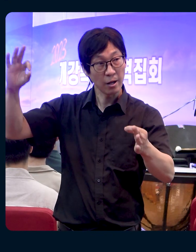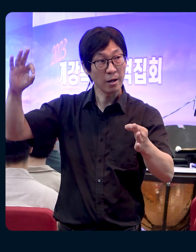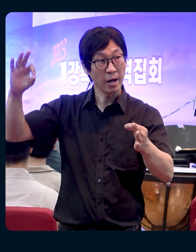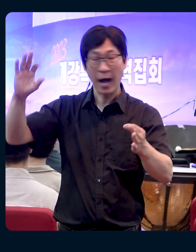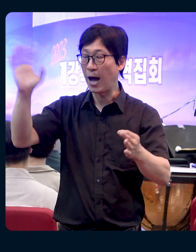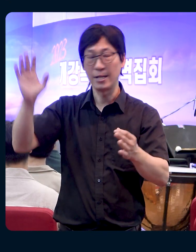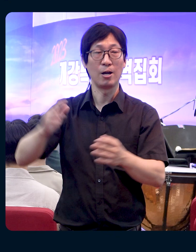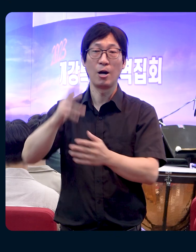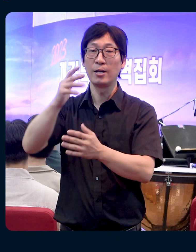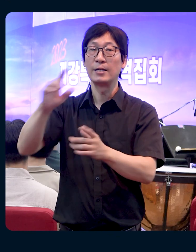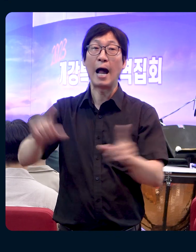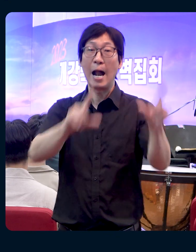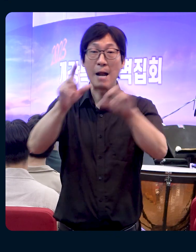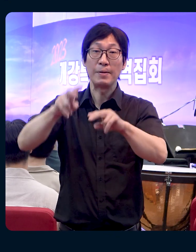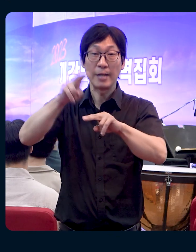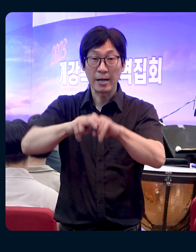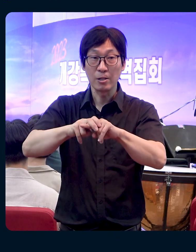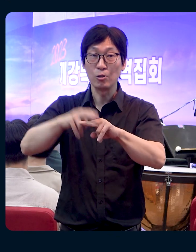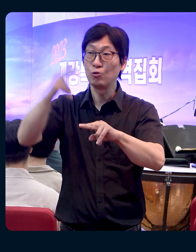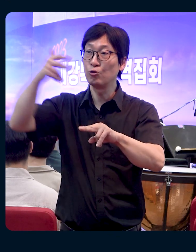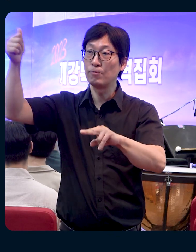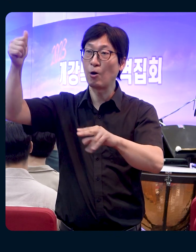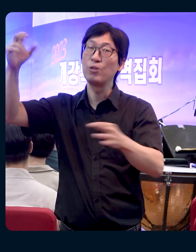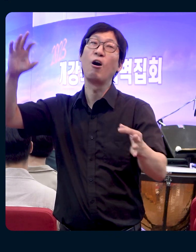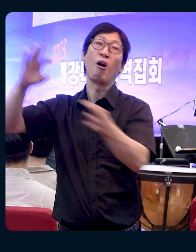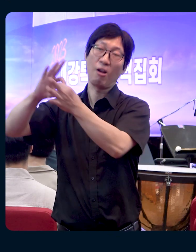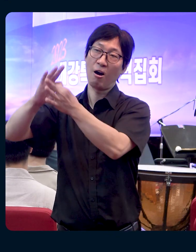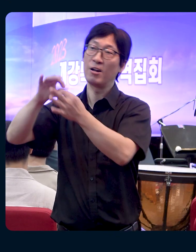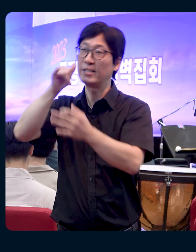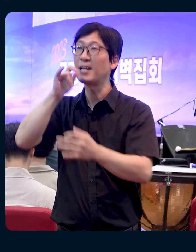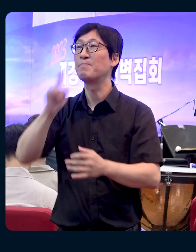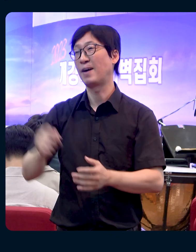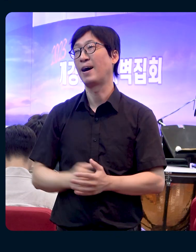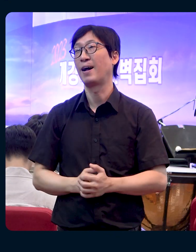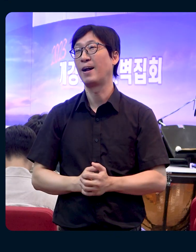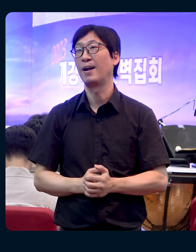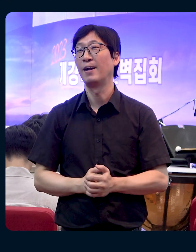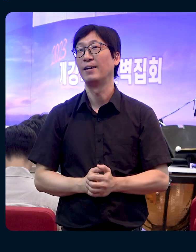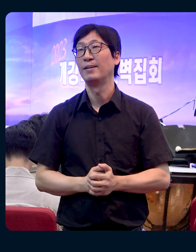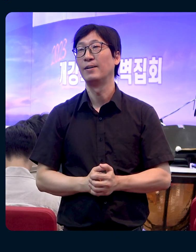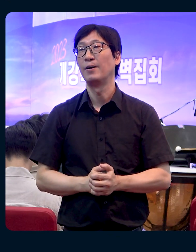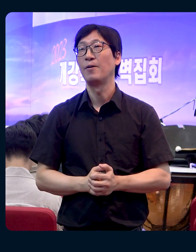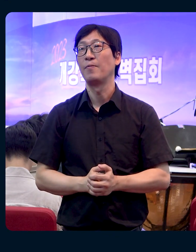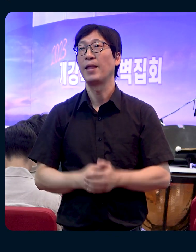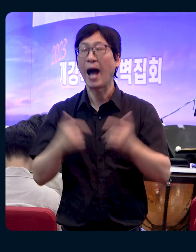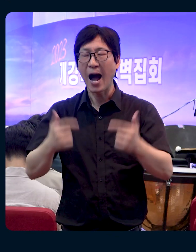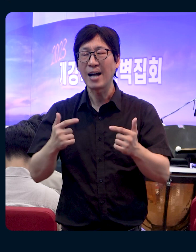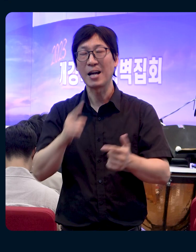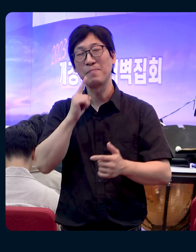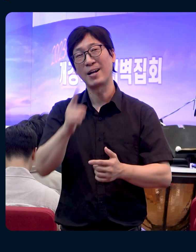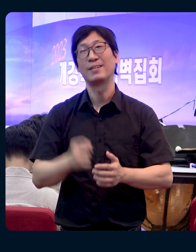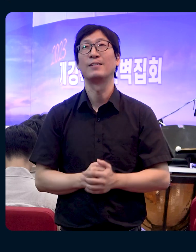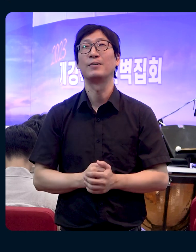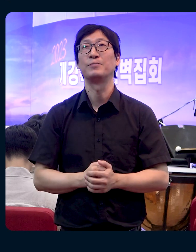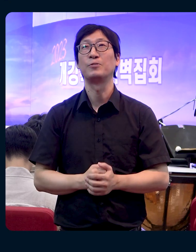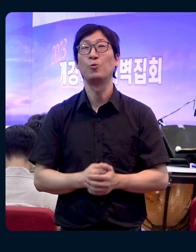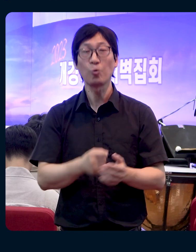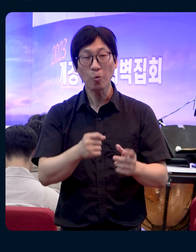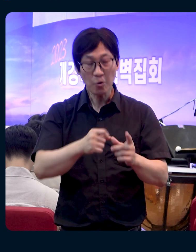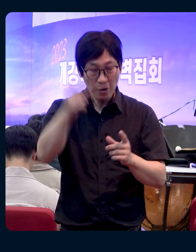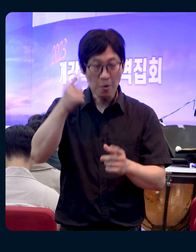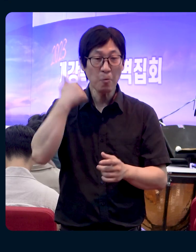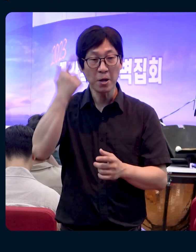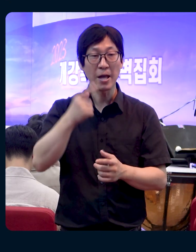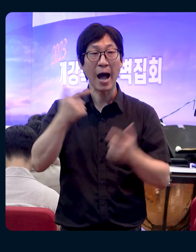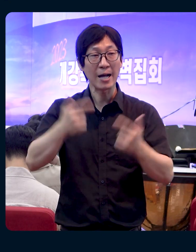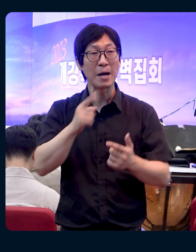주님과 상관없는 자리가 아니라는 거예요. 그래서 정말 제가 수도 없이 강조하고 많은 그런 목사님들이 정말 강조하는